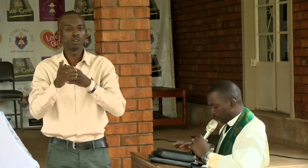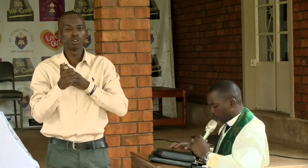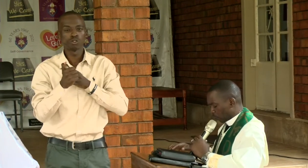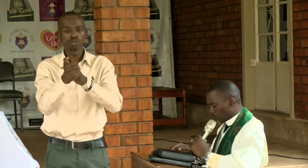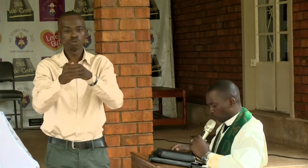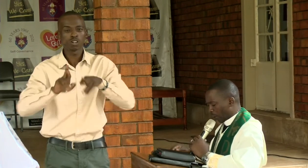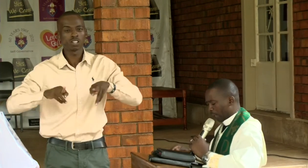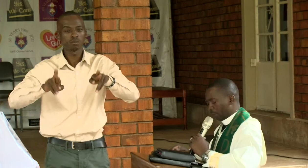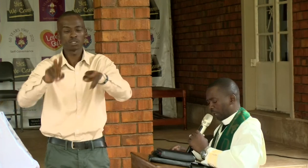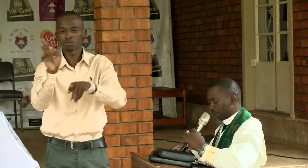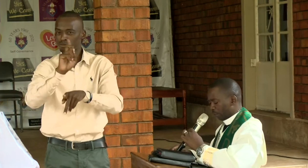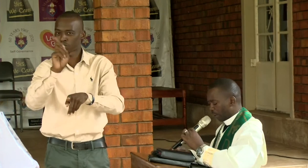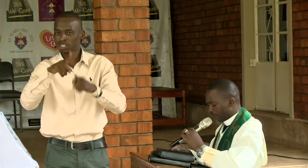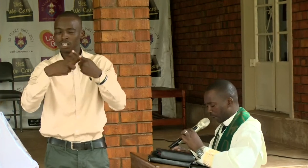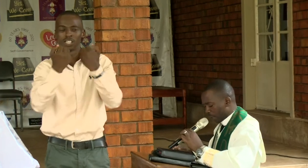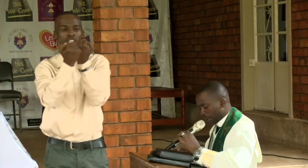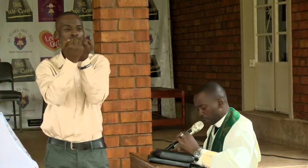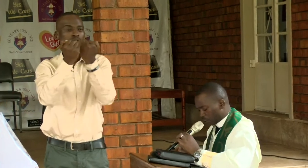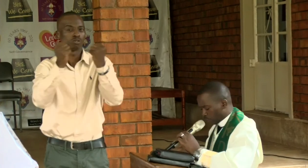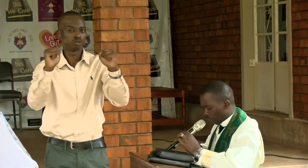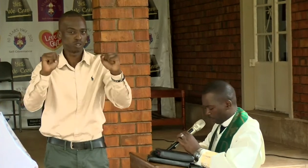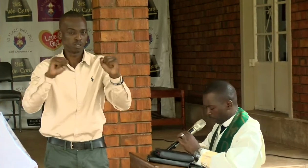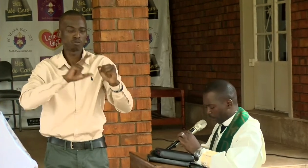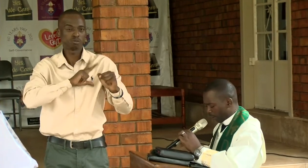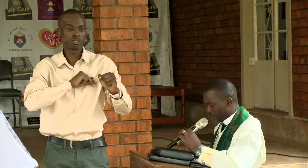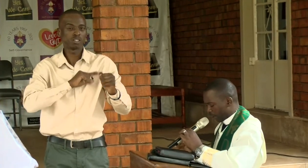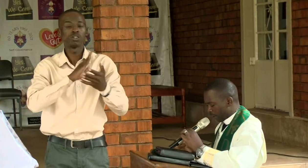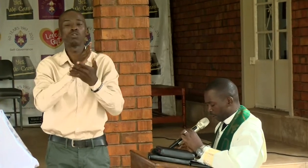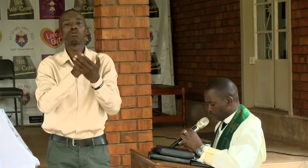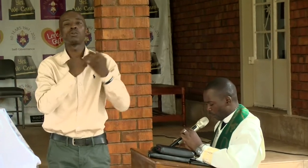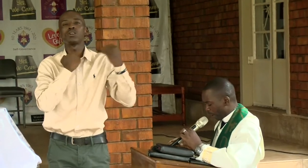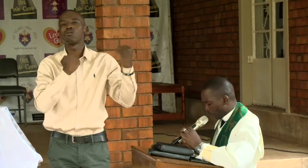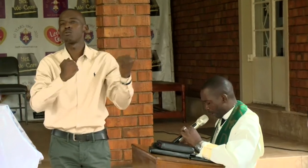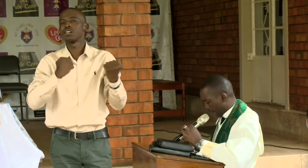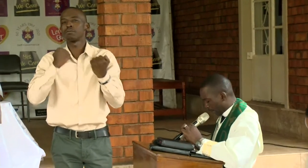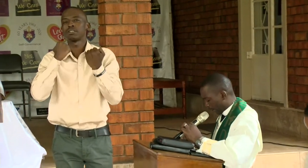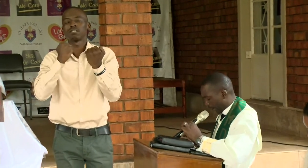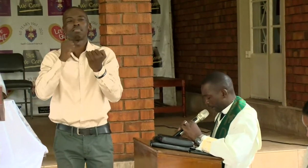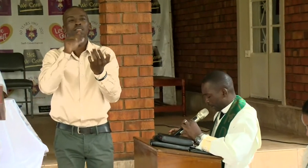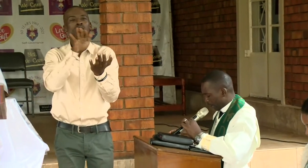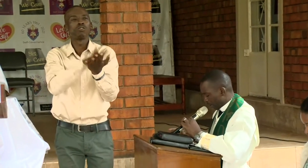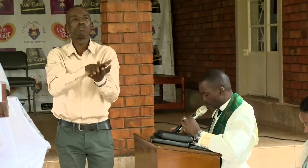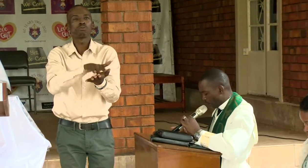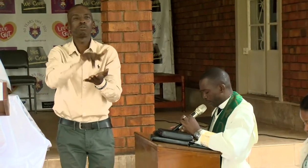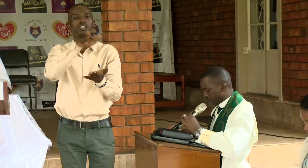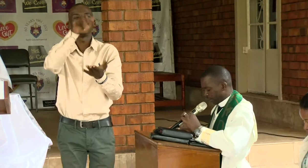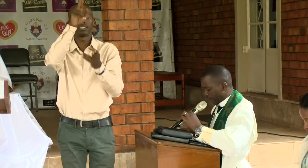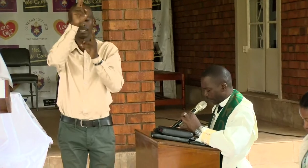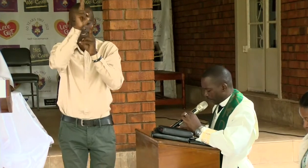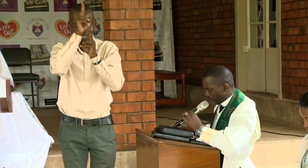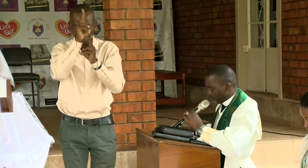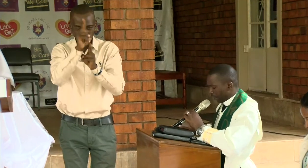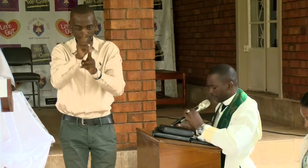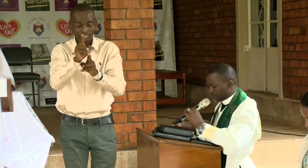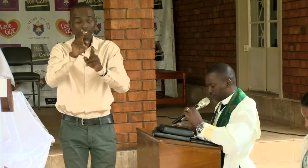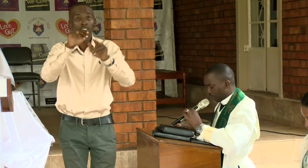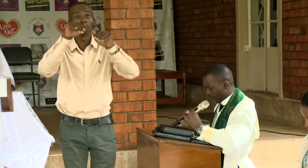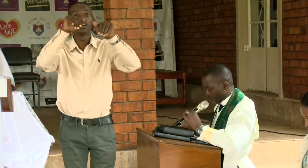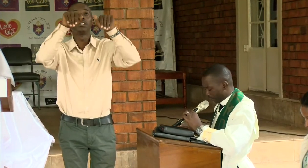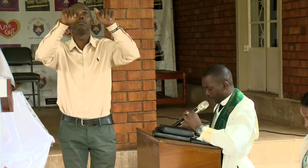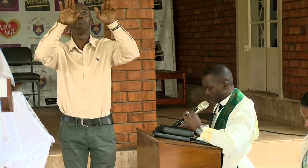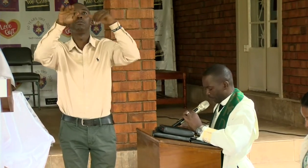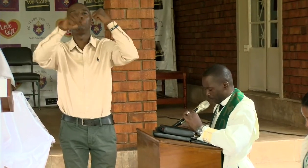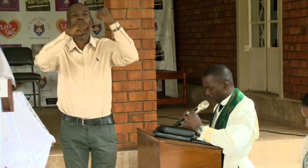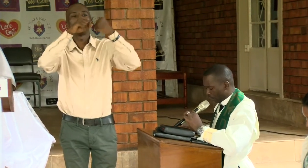abatwonoona totwala mukemebwa naye otukole mu bubi kubanga obwakabaka n'obuyinza